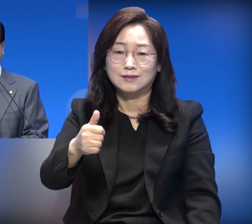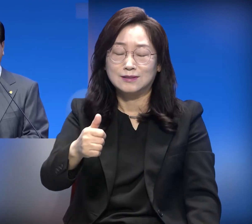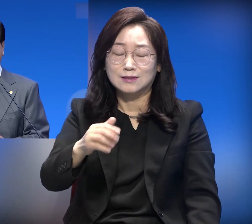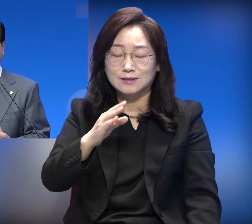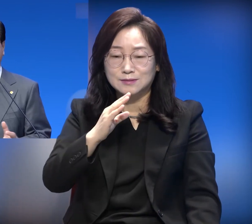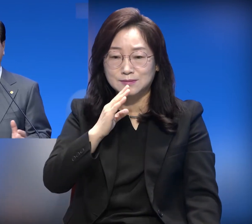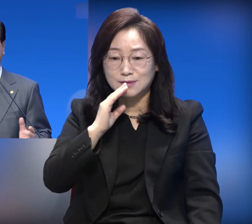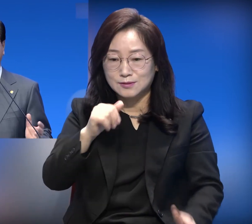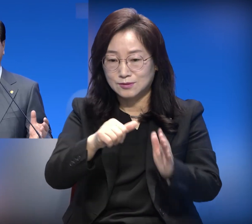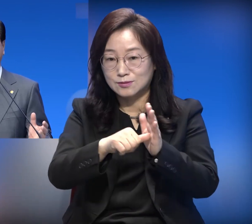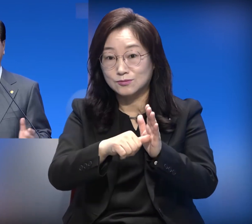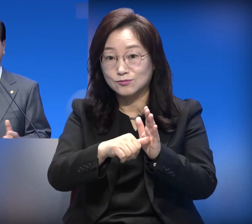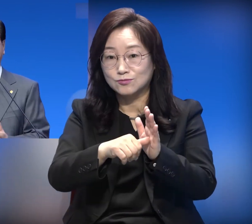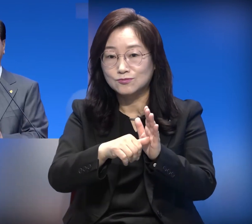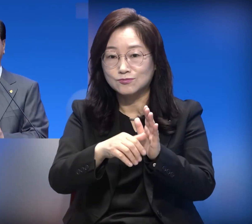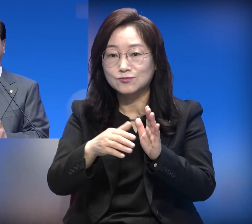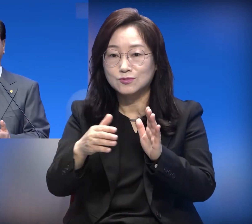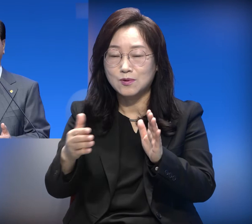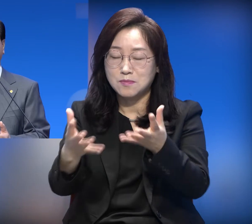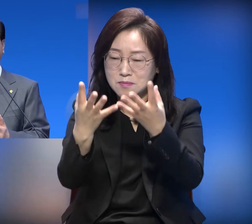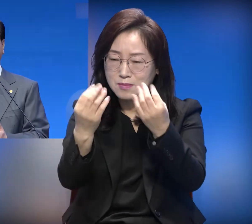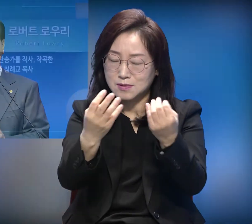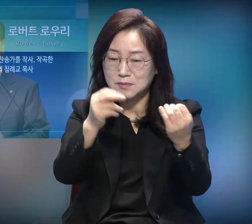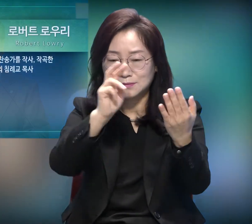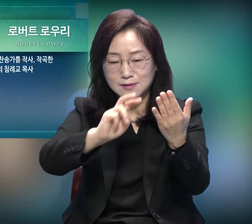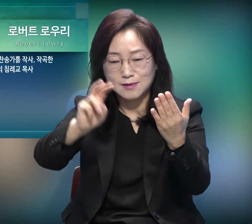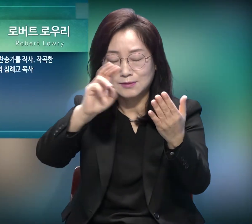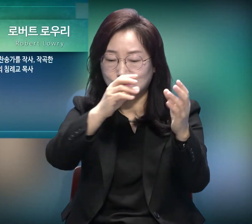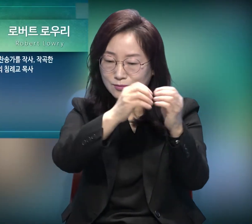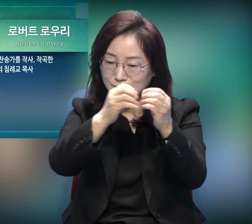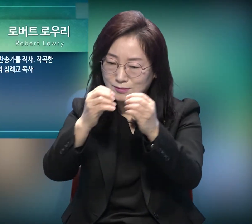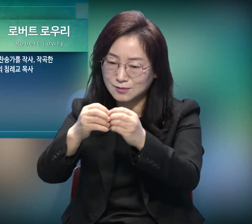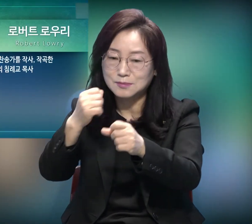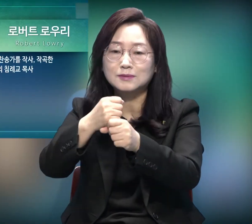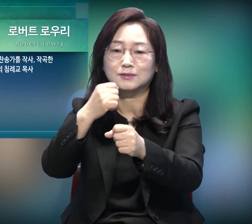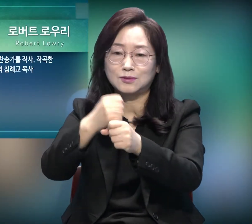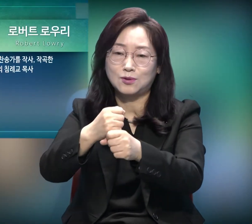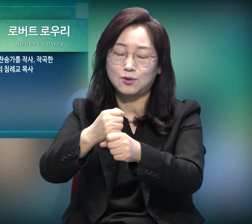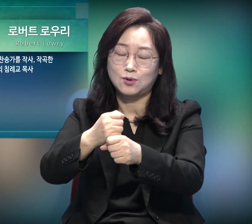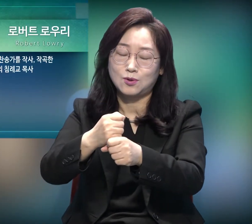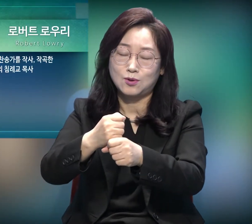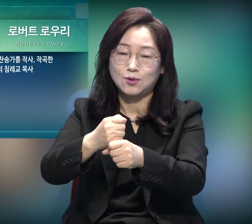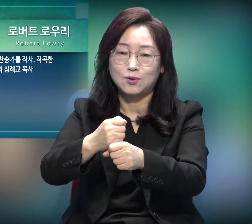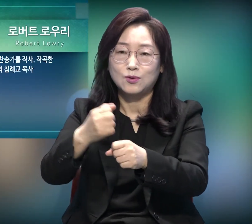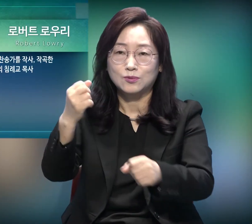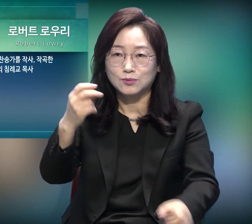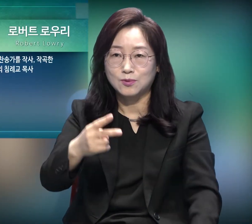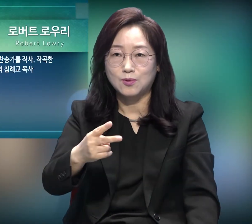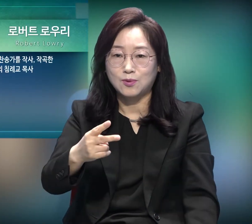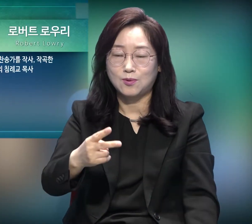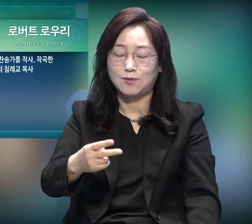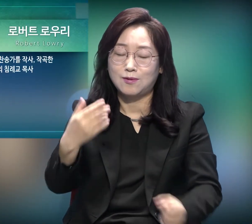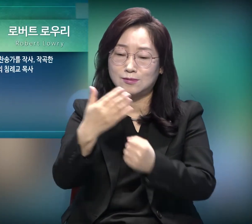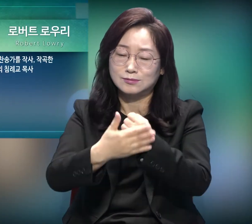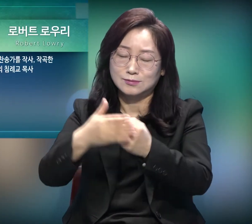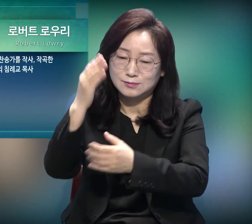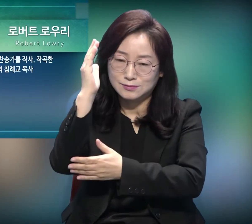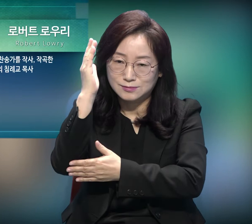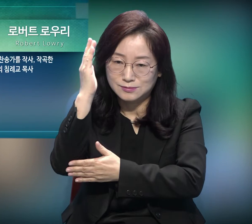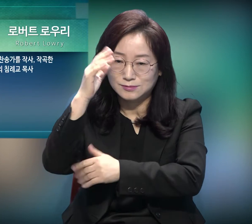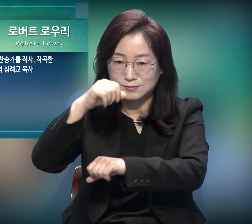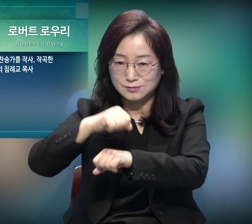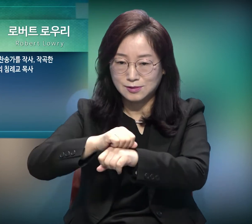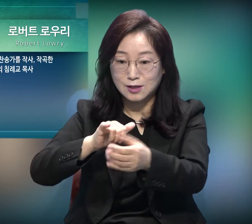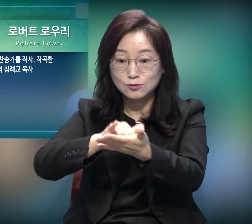그 당시 많은 찬송을 짓고 또 작사 작곡도 하고 은혜로 말씀 전한 그